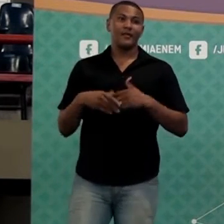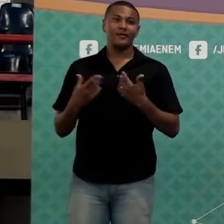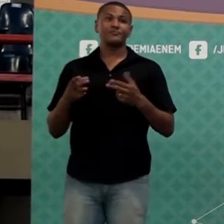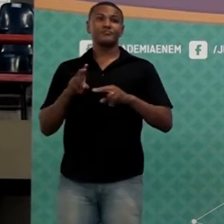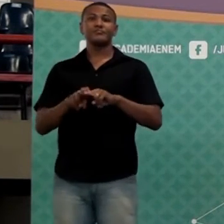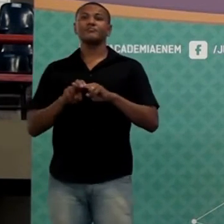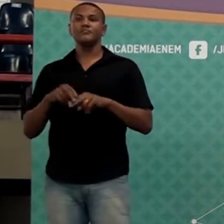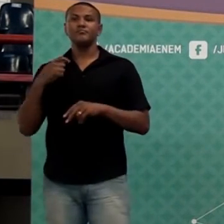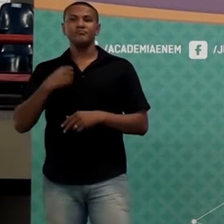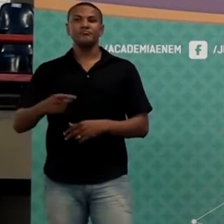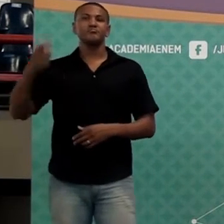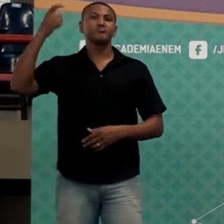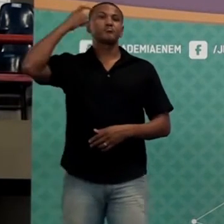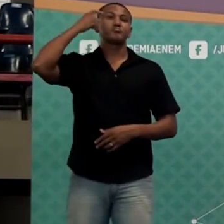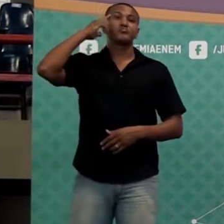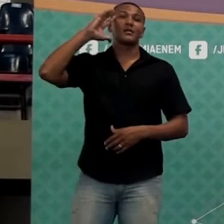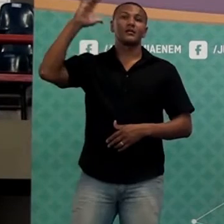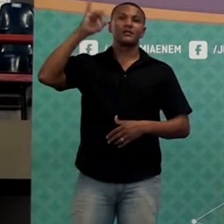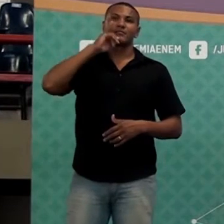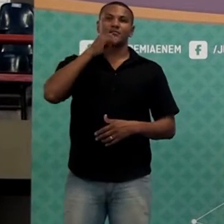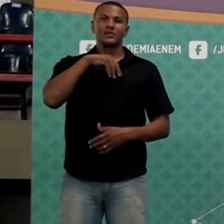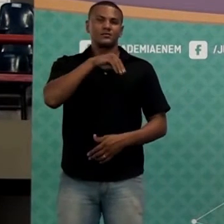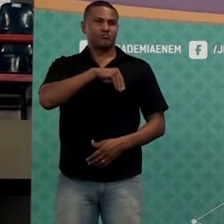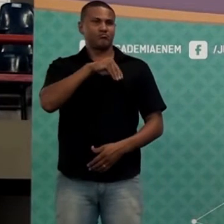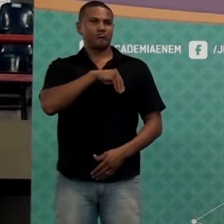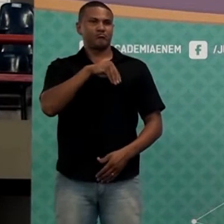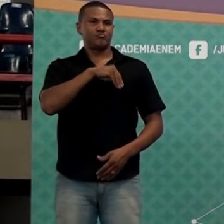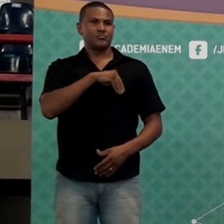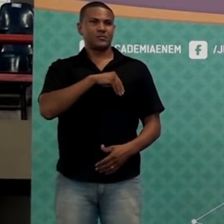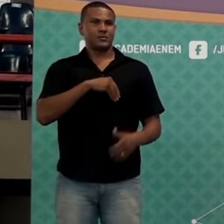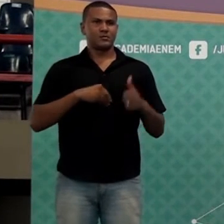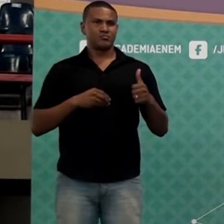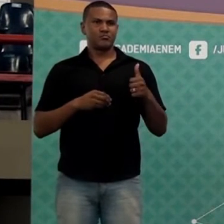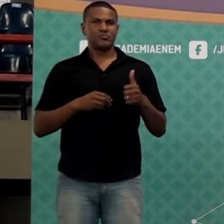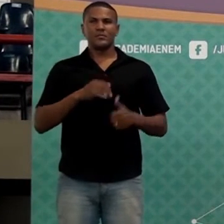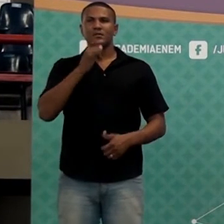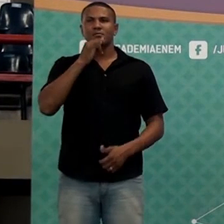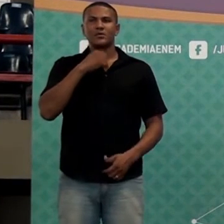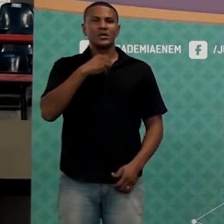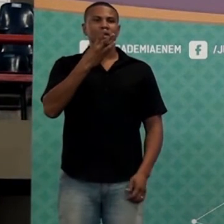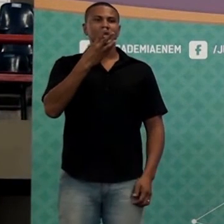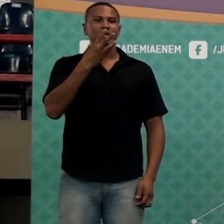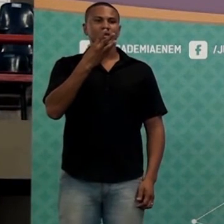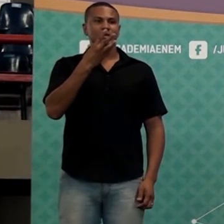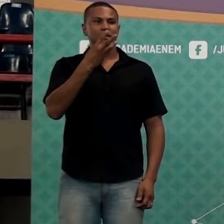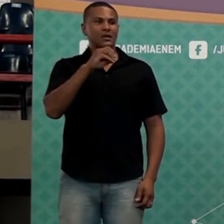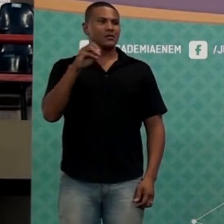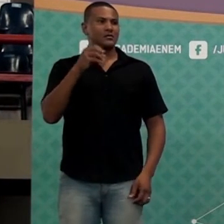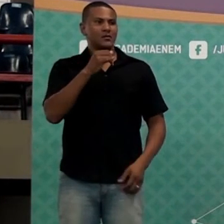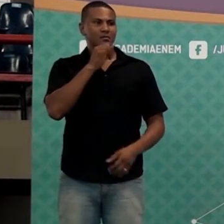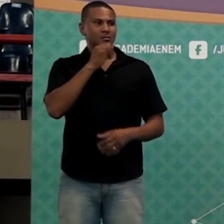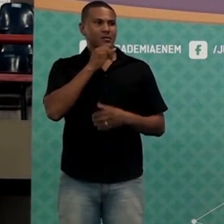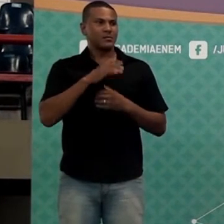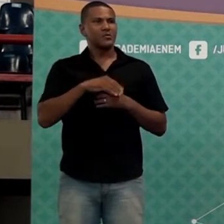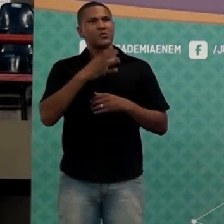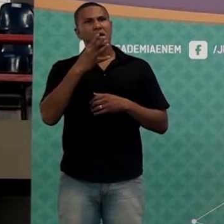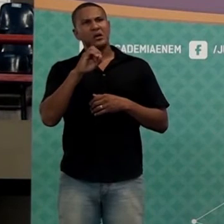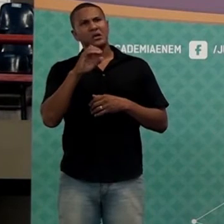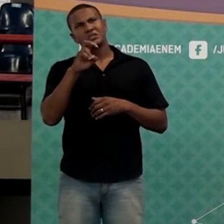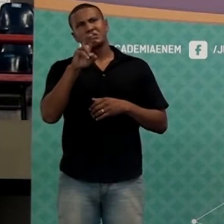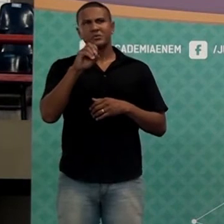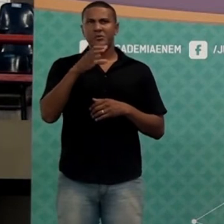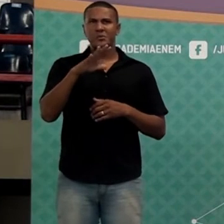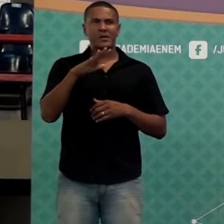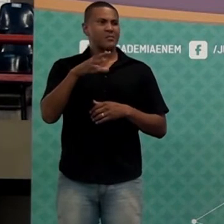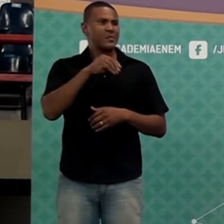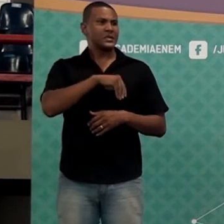você ganhando um salário e não desaparecendo. Aí imagine que o teu salário mínimo era uns 30 salários mínimos. 40.